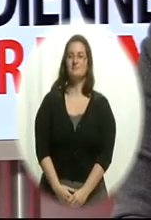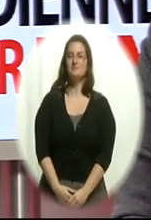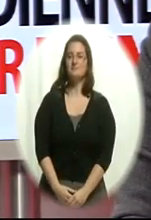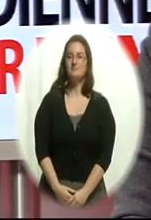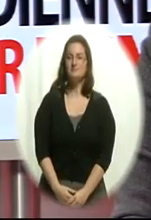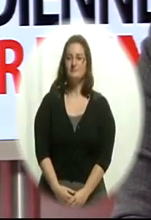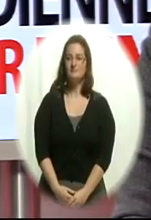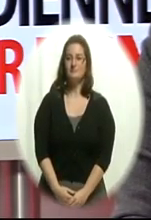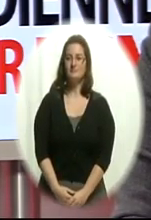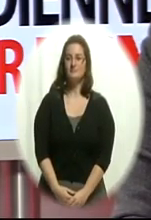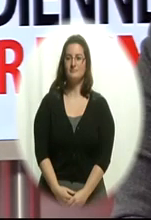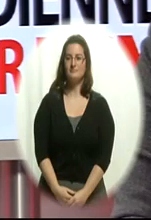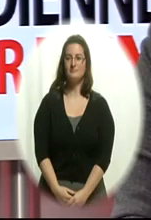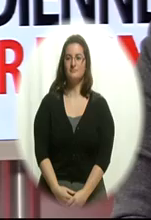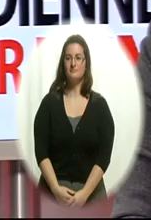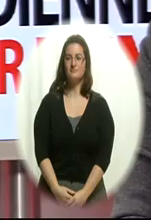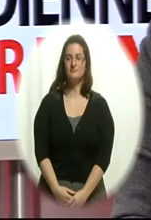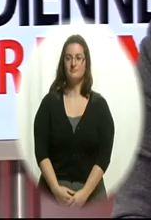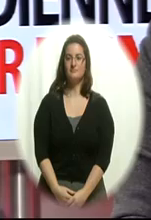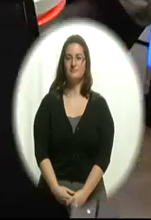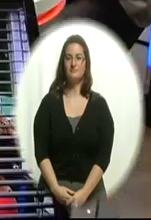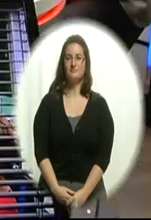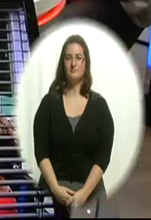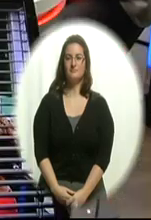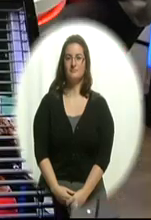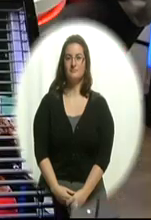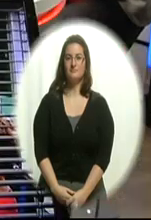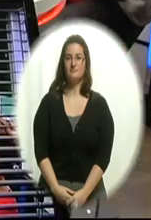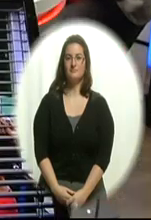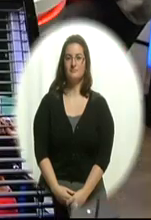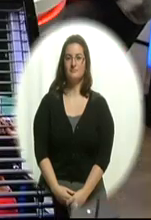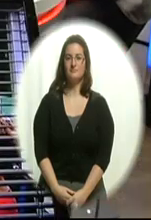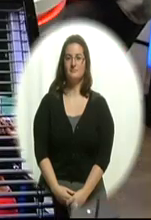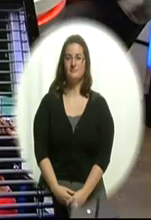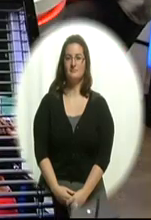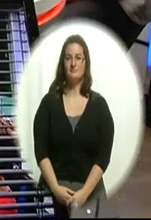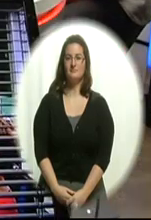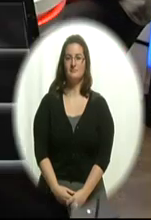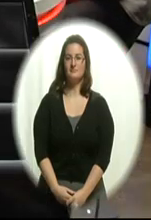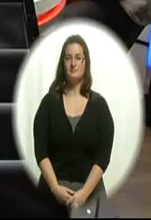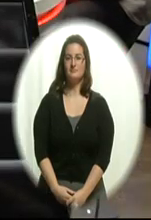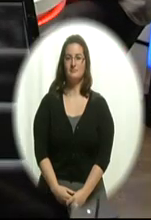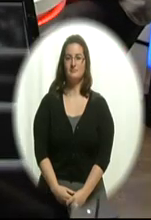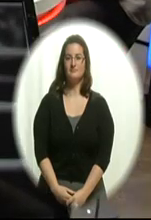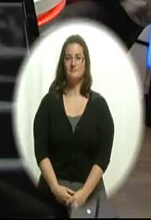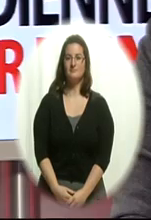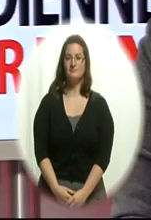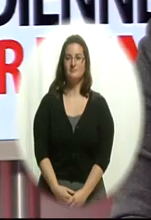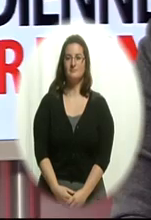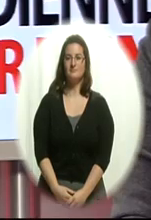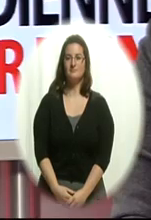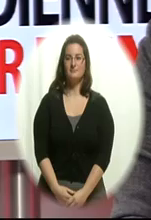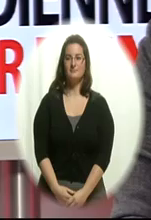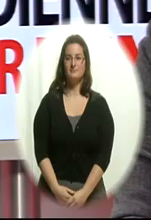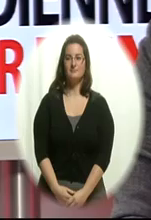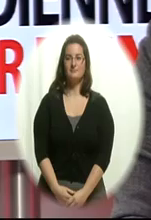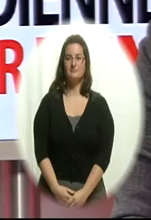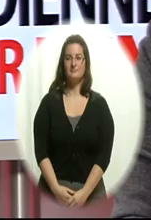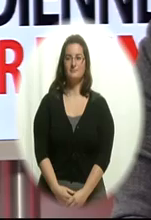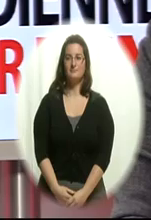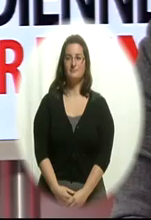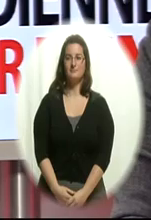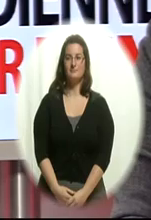Alors en fait, moi, ça fait donc 30 ans que je travaille. Au départ, c'était France Télécom, qui depuis est devenue Orange. C'est vrai qu'au départ,